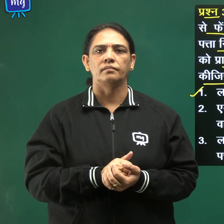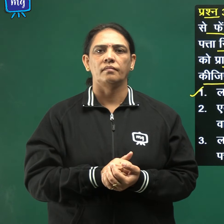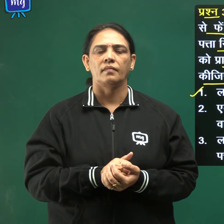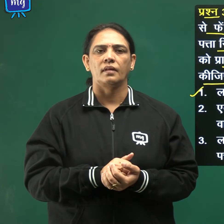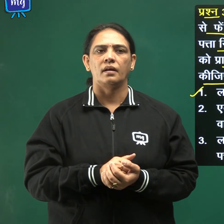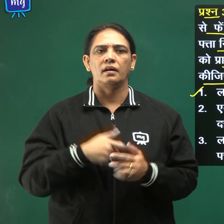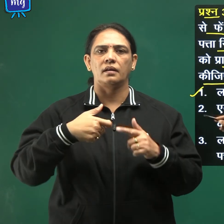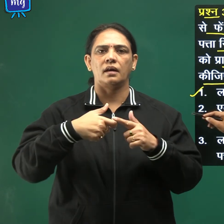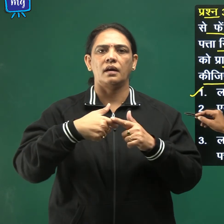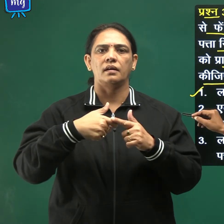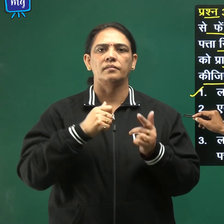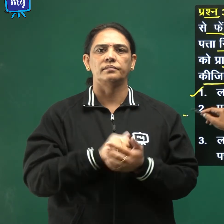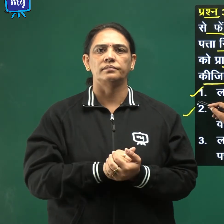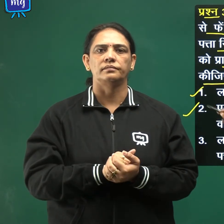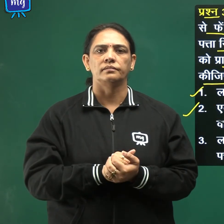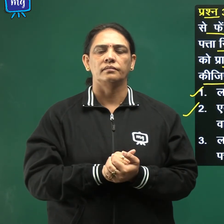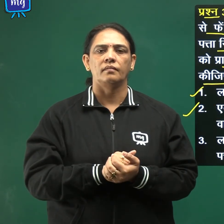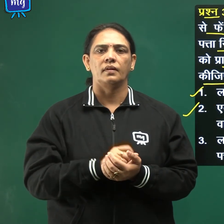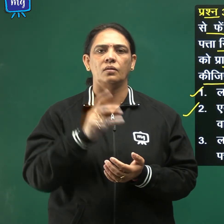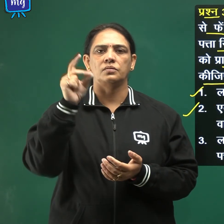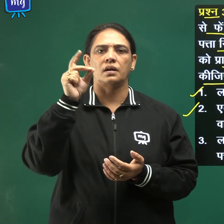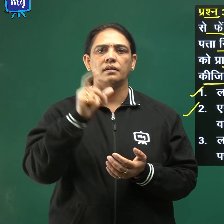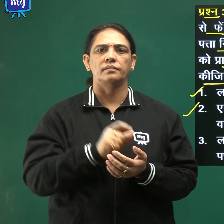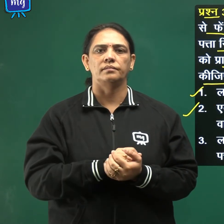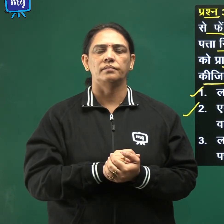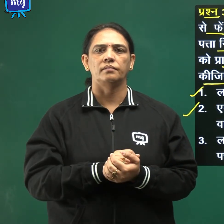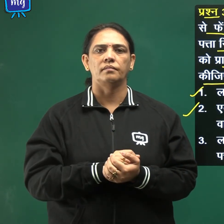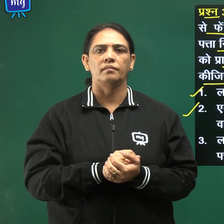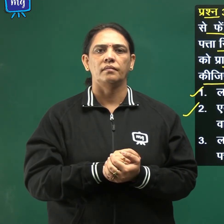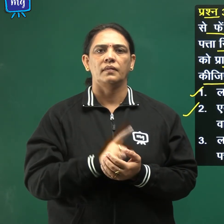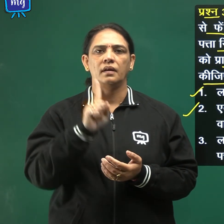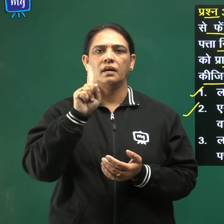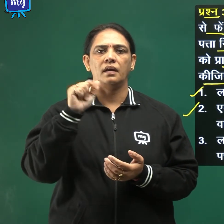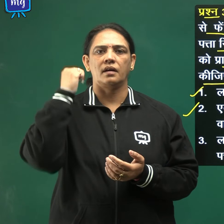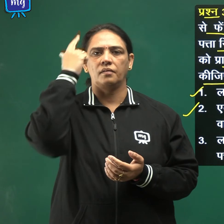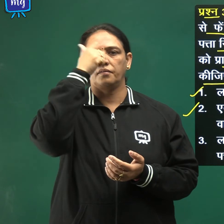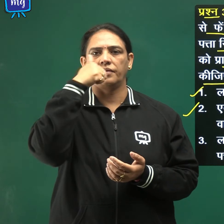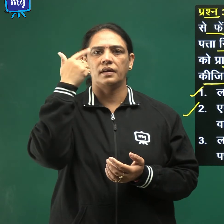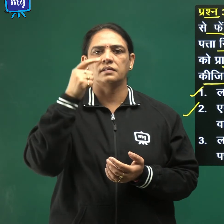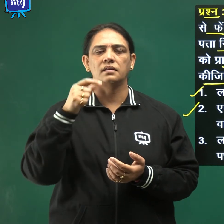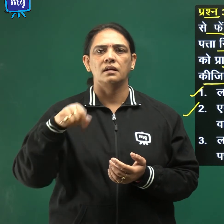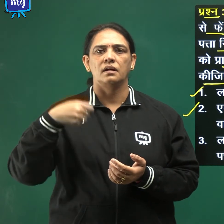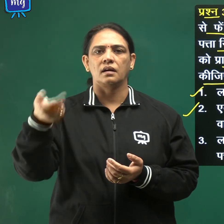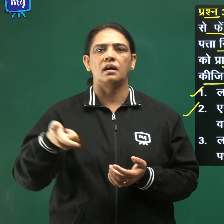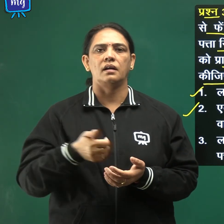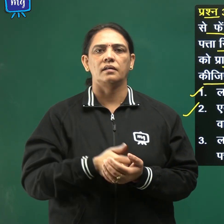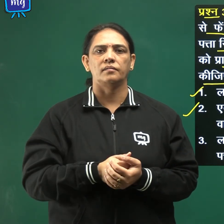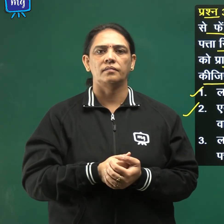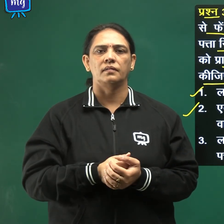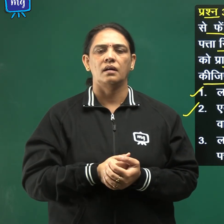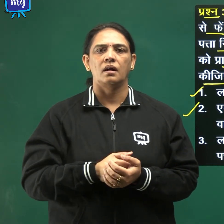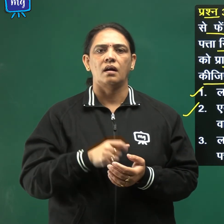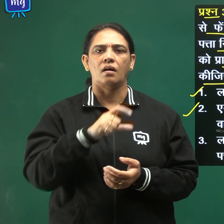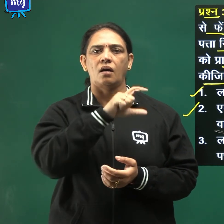का बादशाह और दूसरा कि एक फेस कार्ड में का